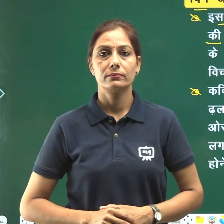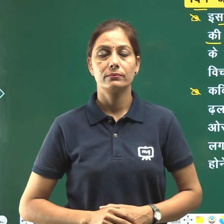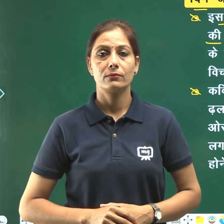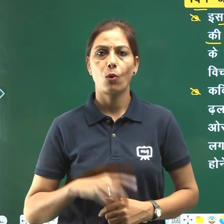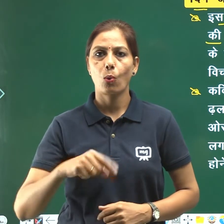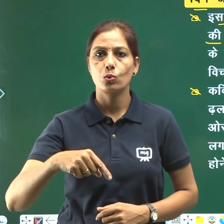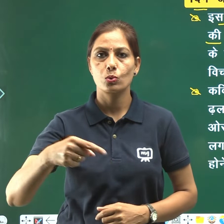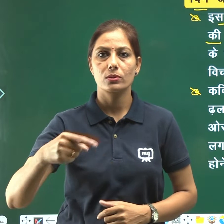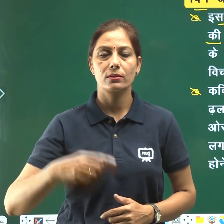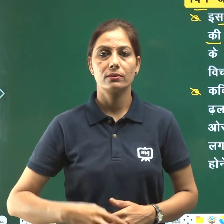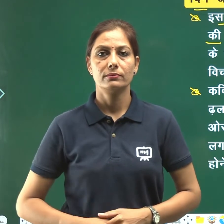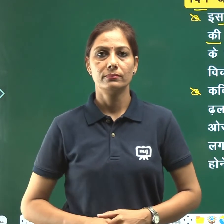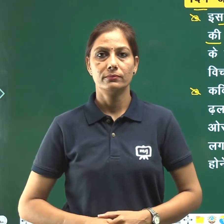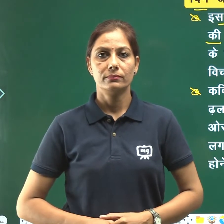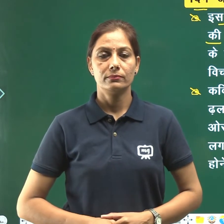दैनिक